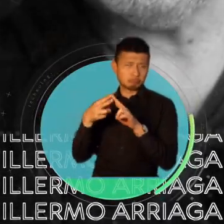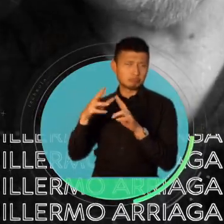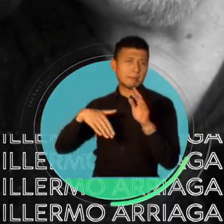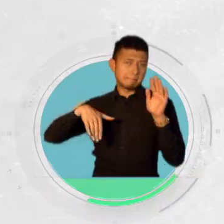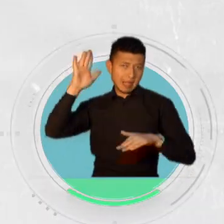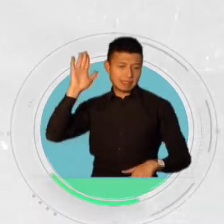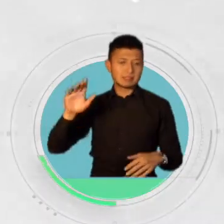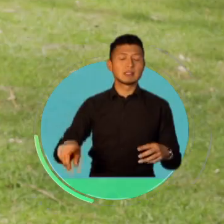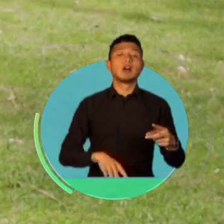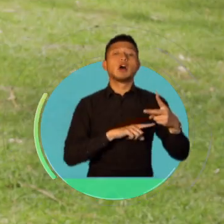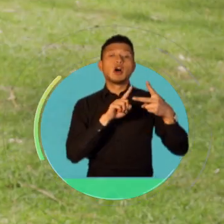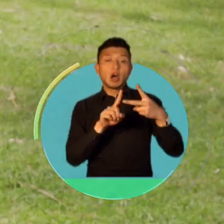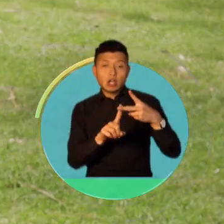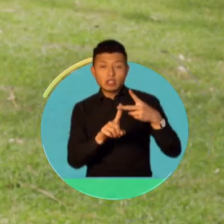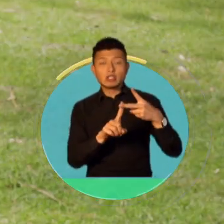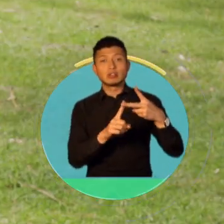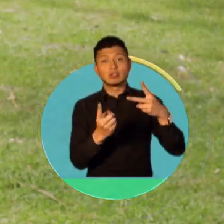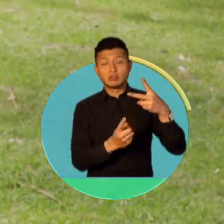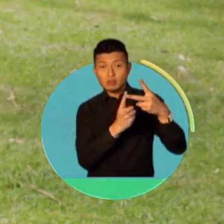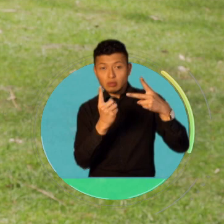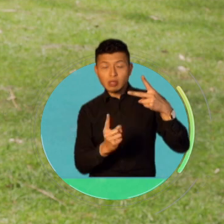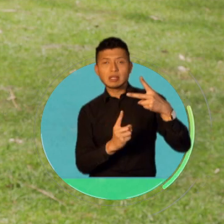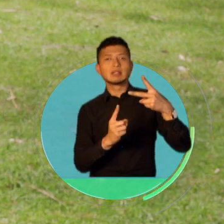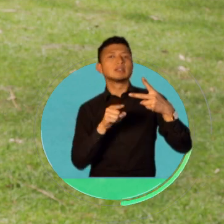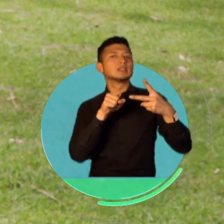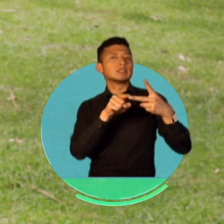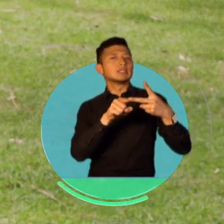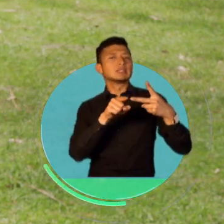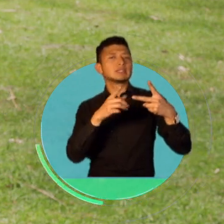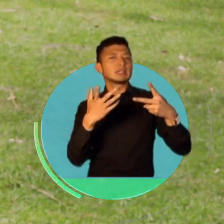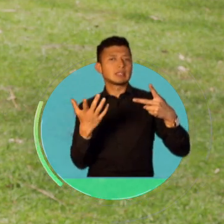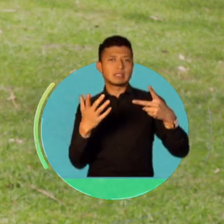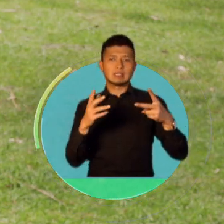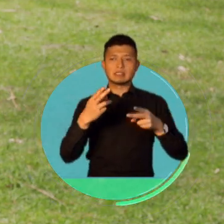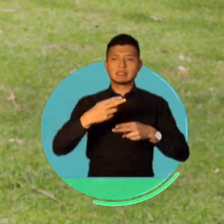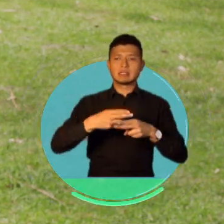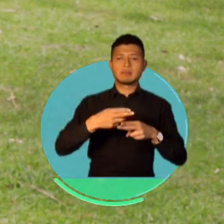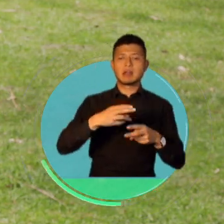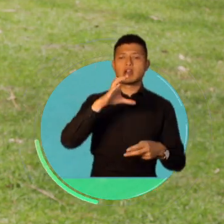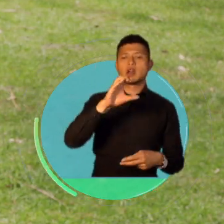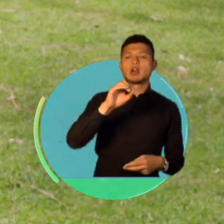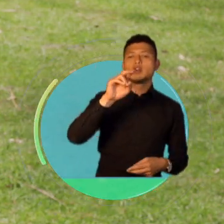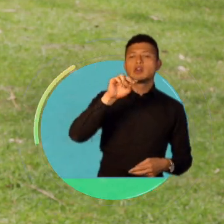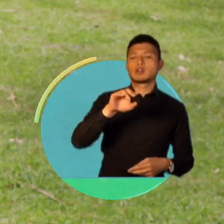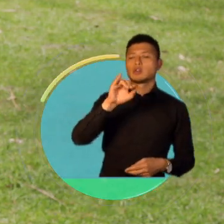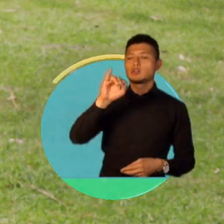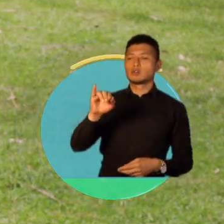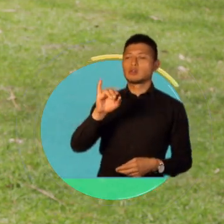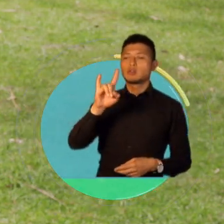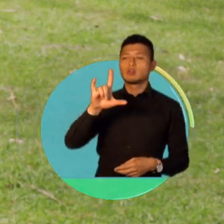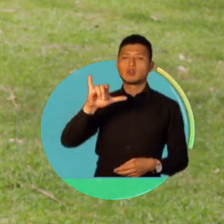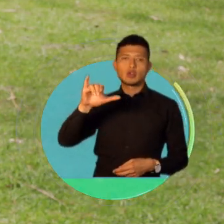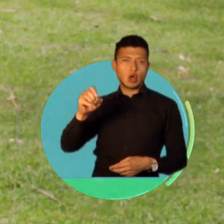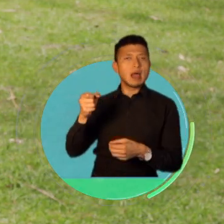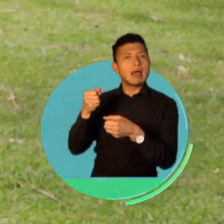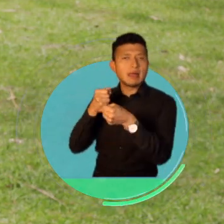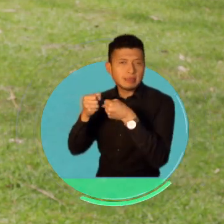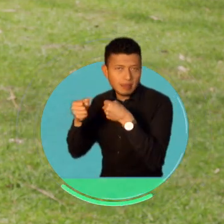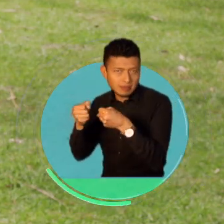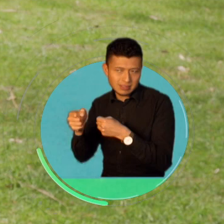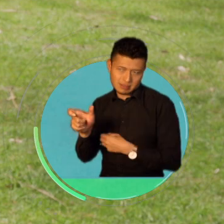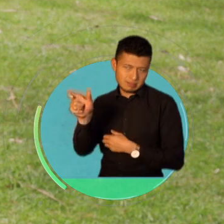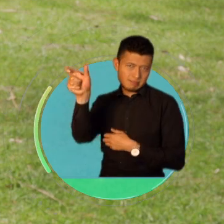posicionado a segunda hora venimos con un espacio que se llama con Julio que son entrevistas